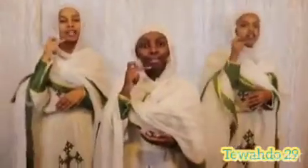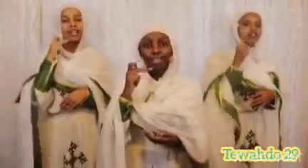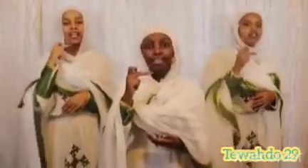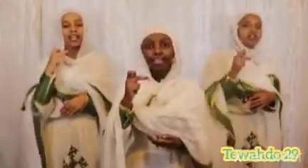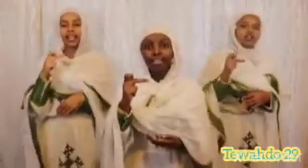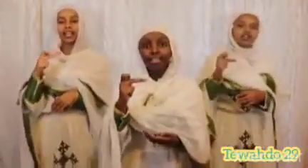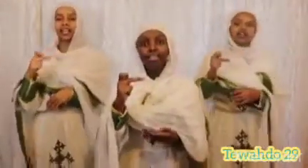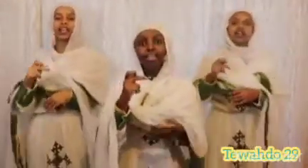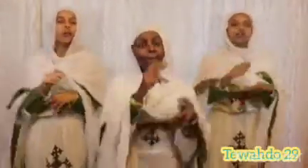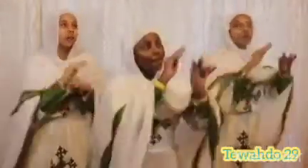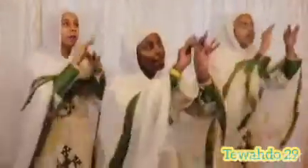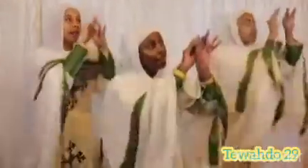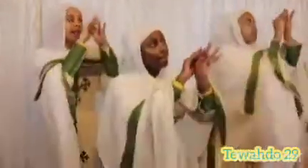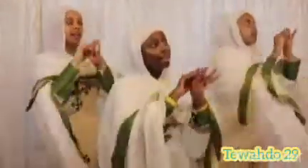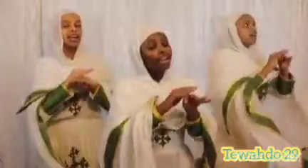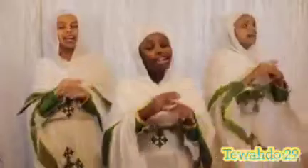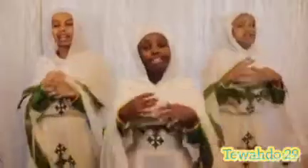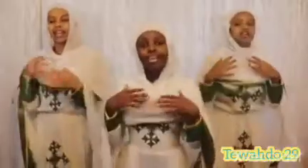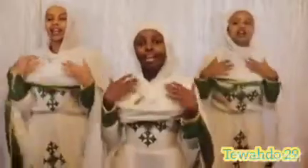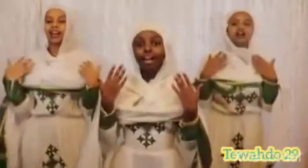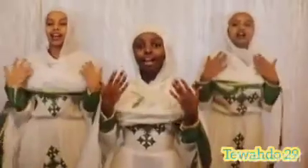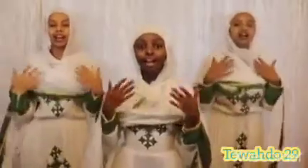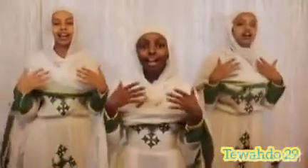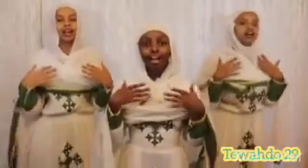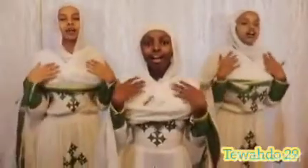ለማርያም ድንግል መንበረ ተላ